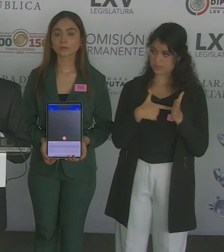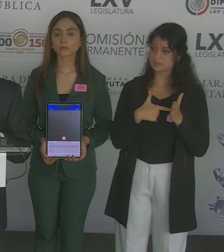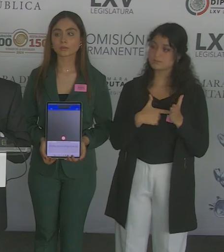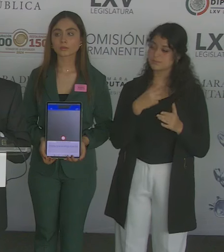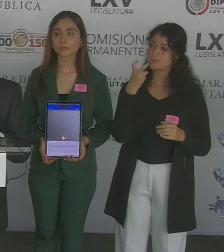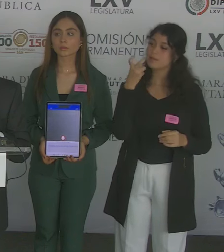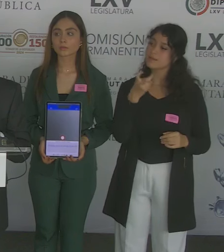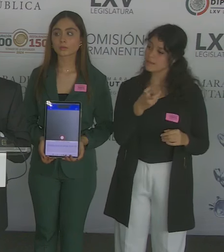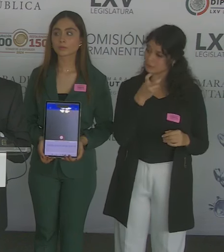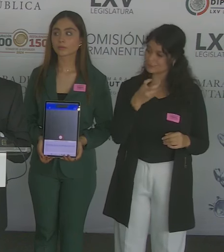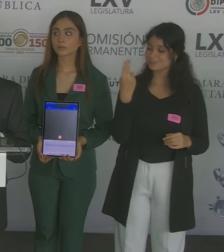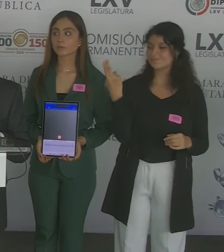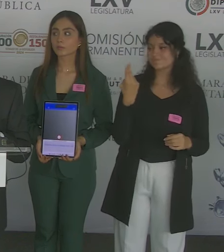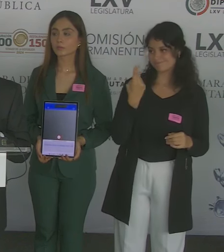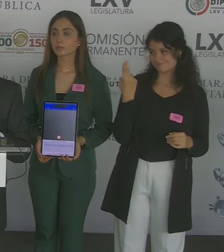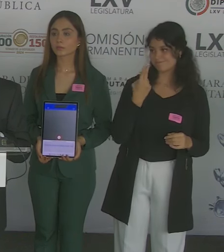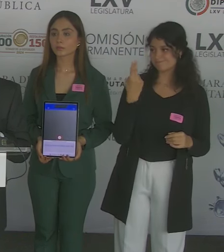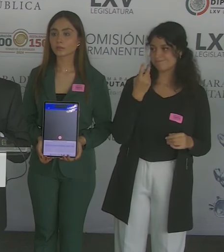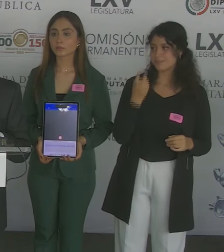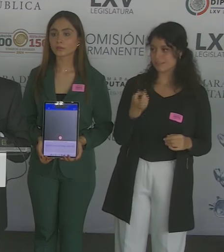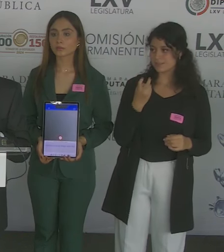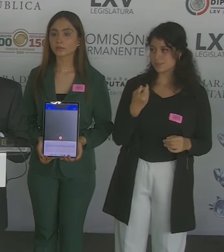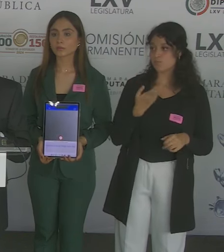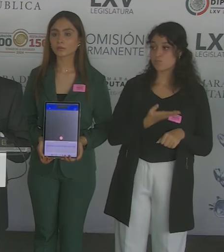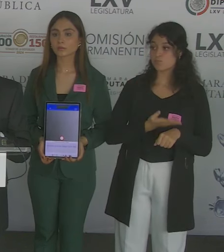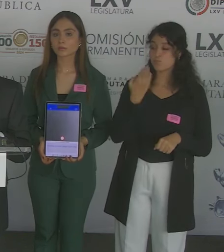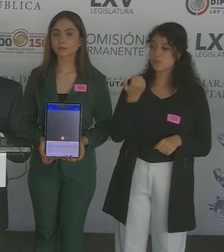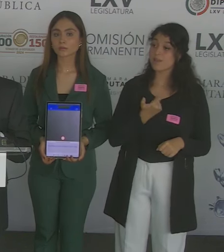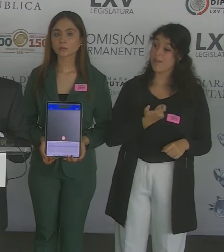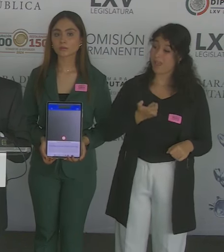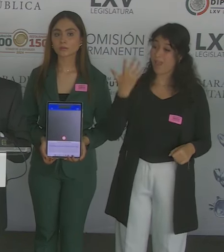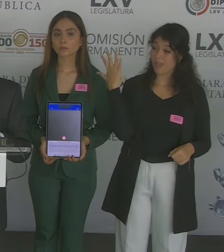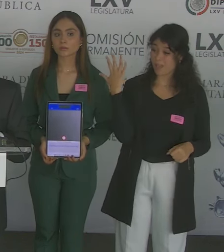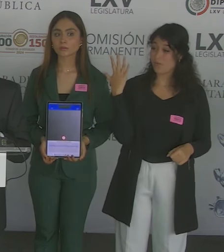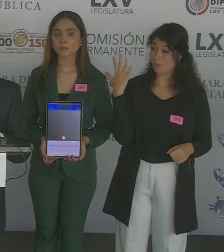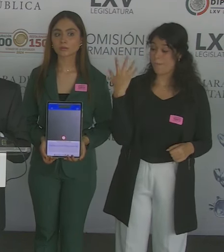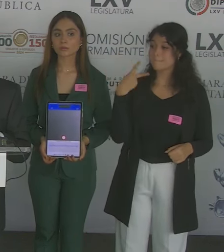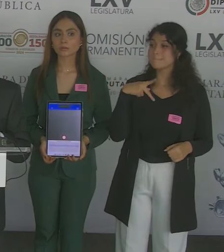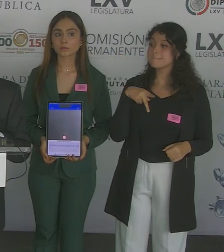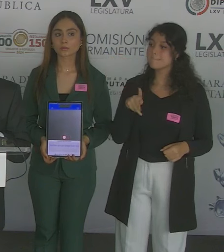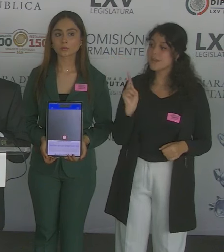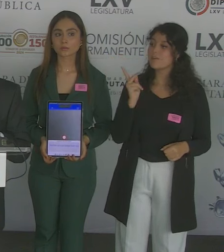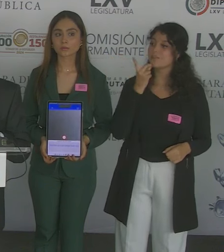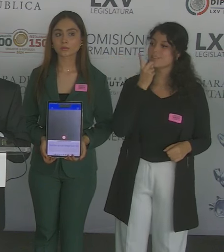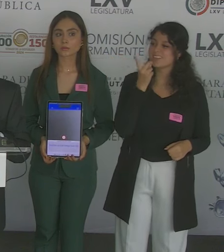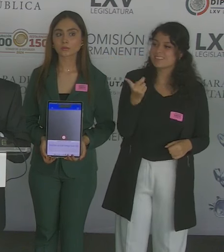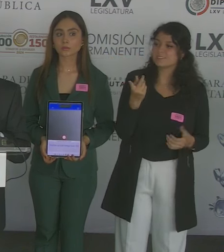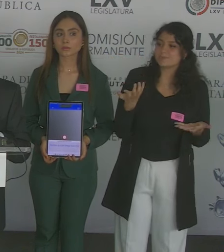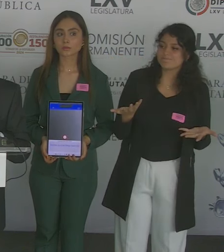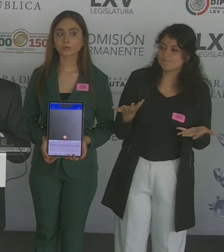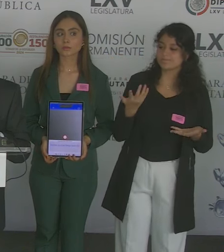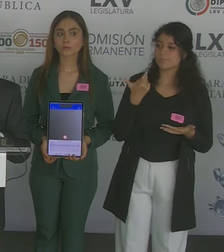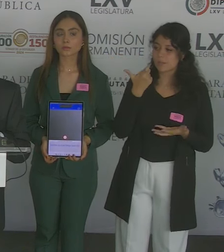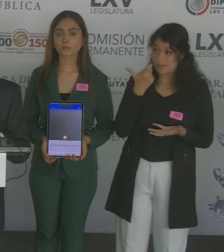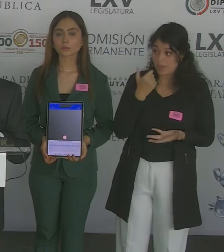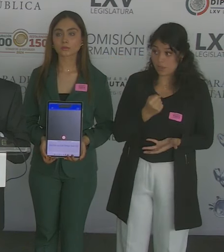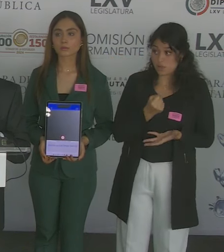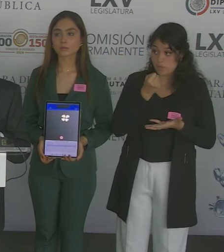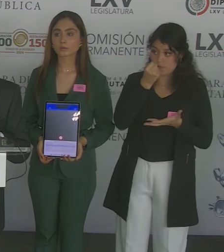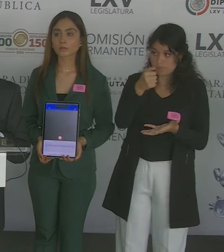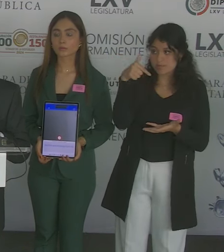organización que va a ser muy muy costosa se dice que se utilicen los fondos de los